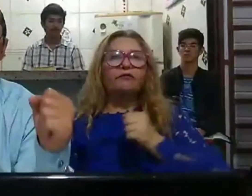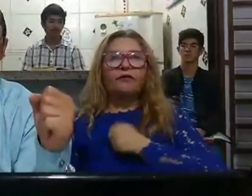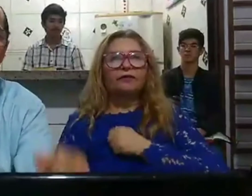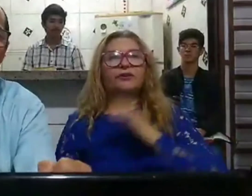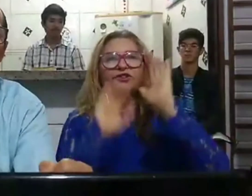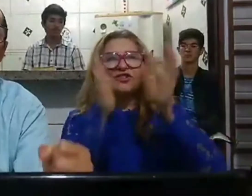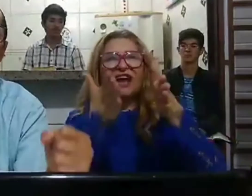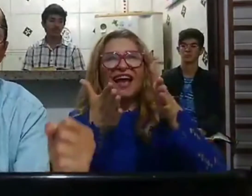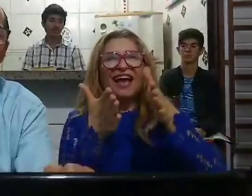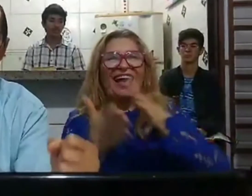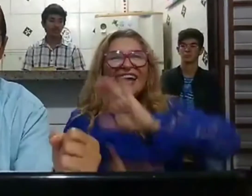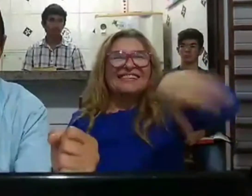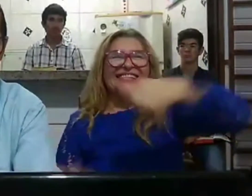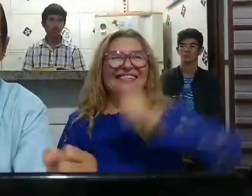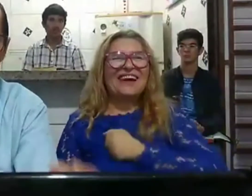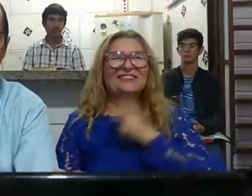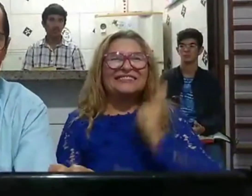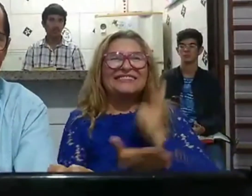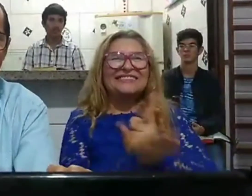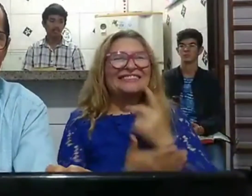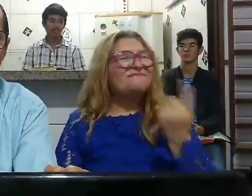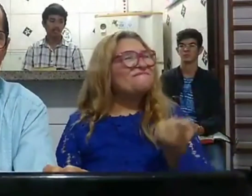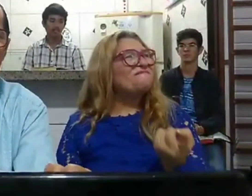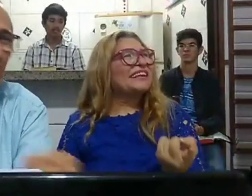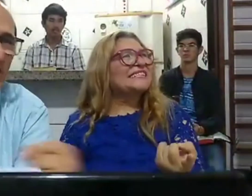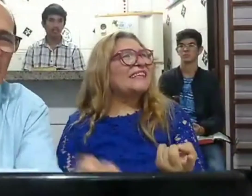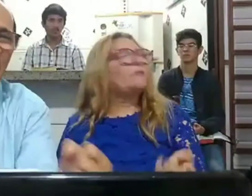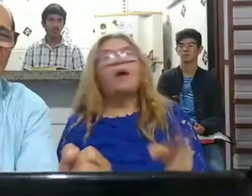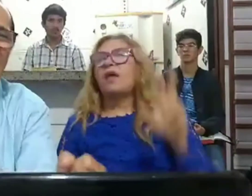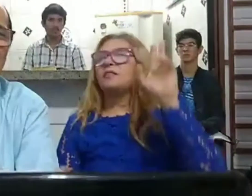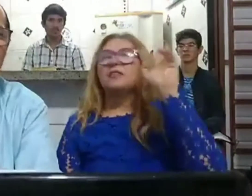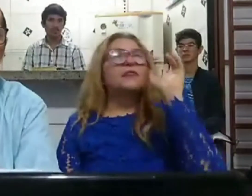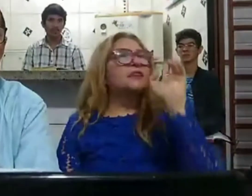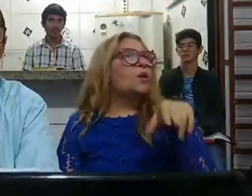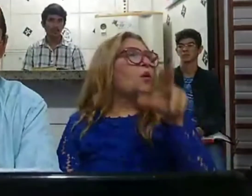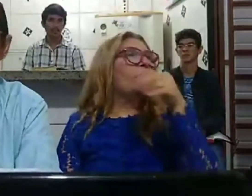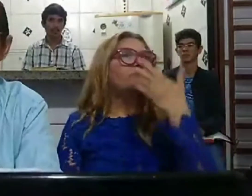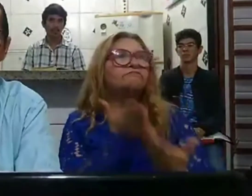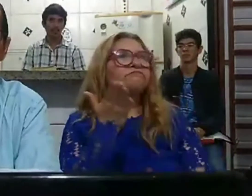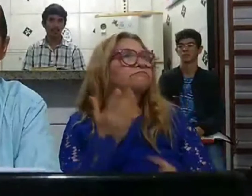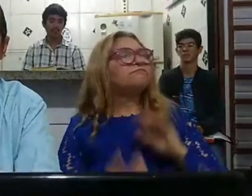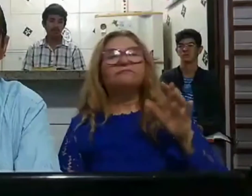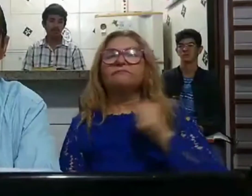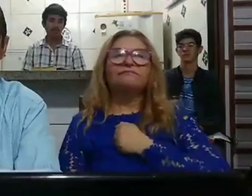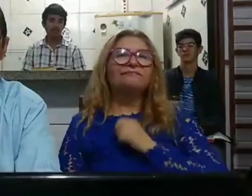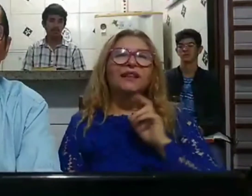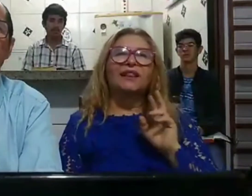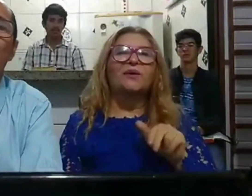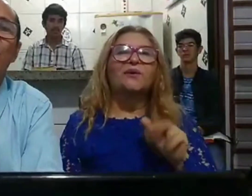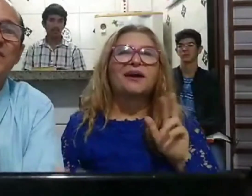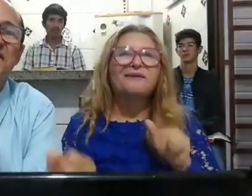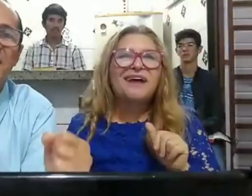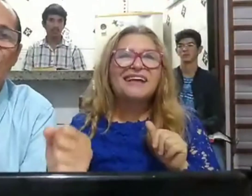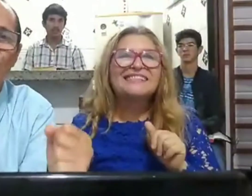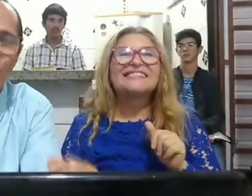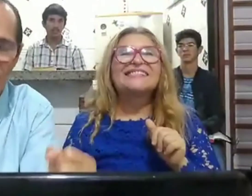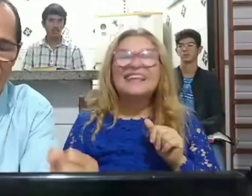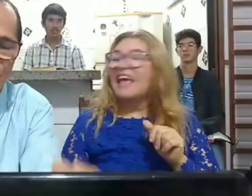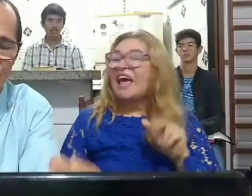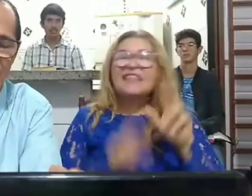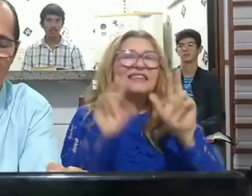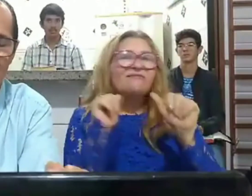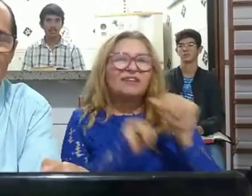é salvo para sempre. Nunca mais você vai ser perdido. Esta condição